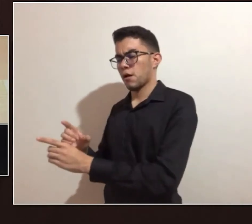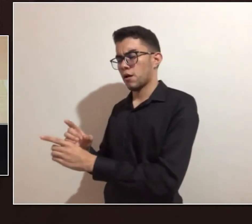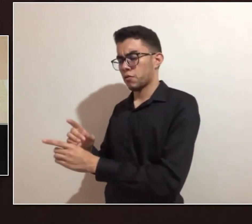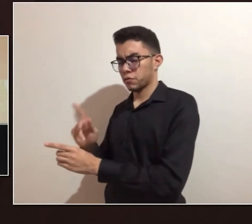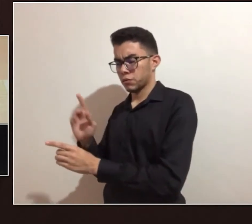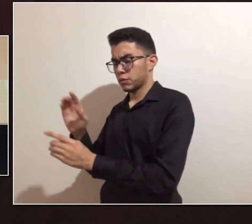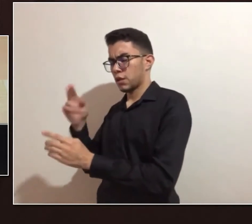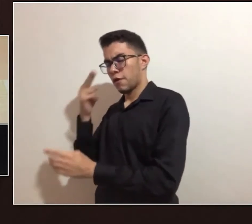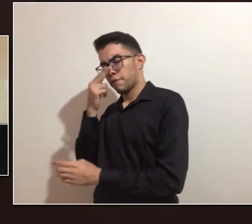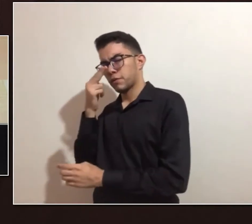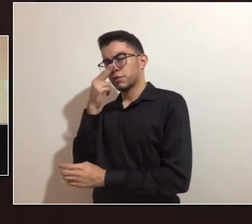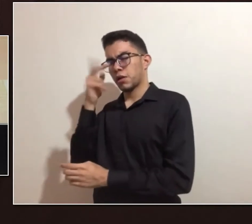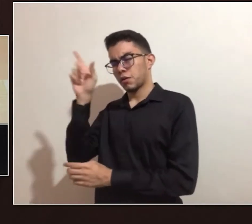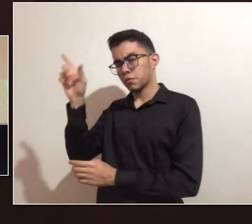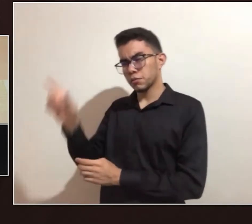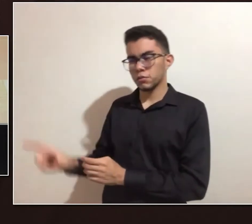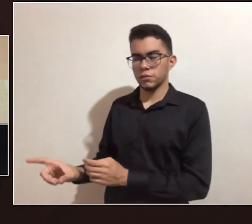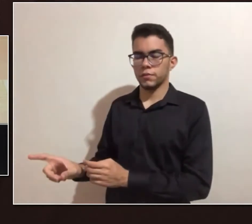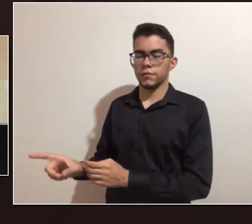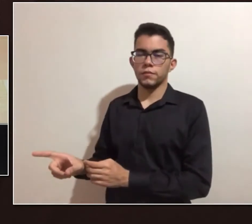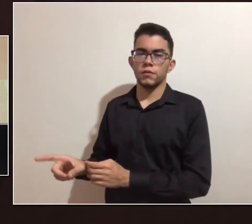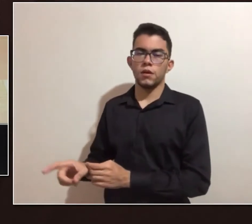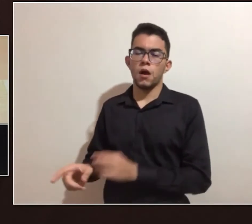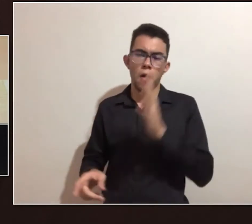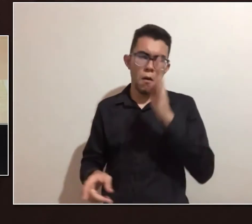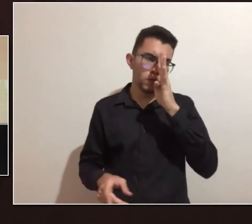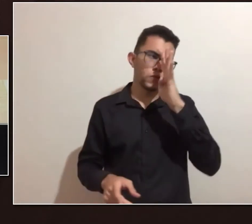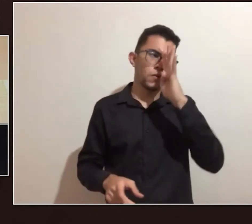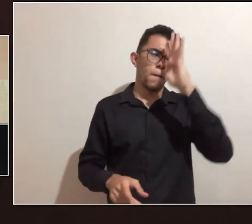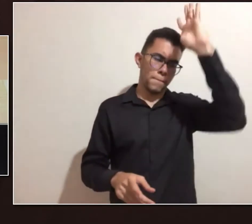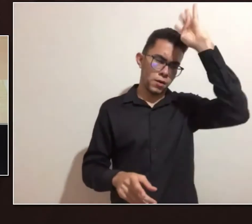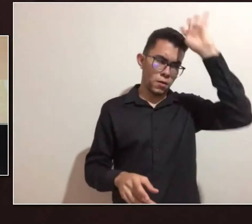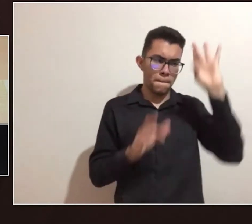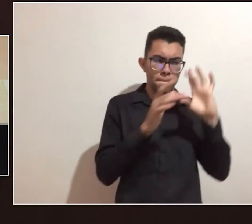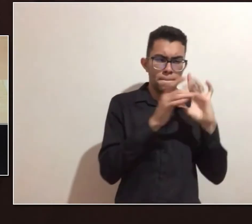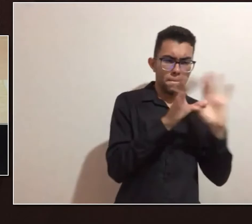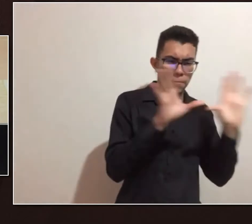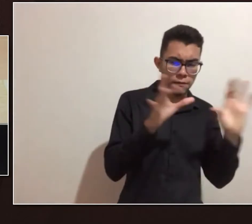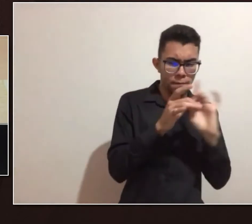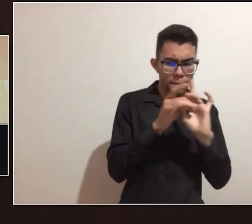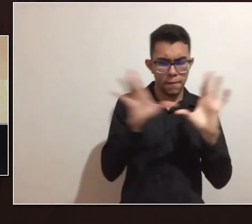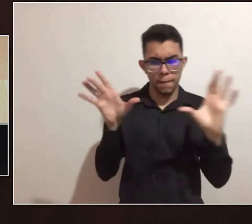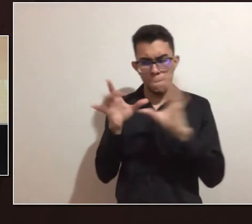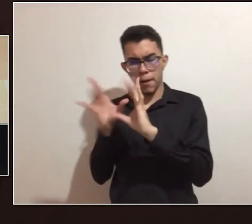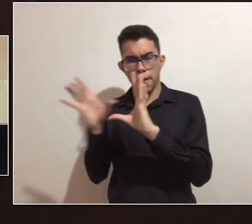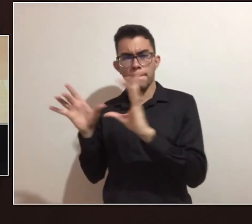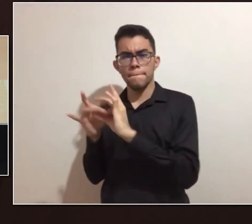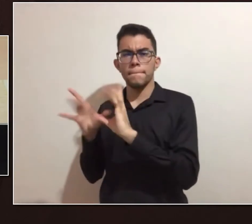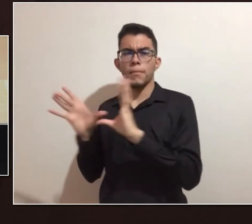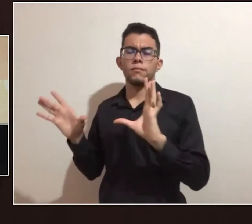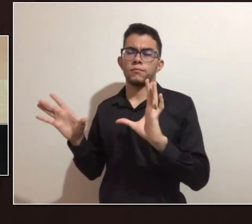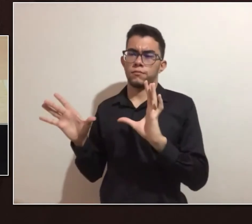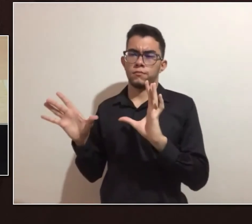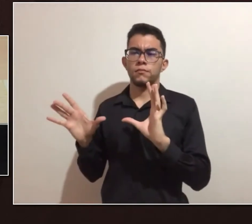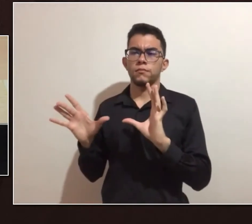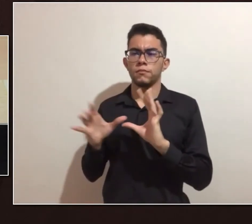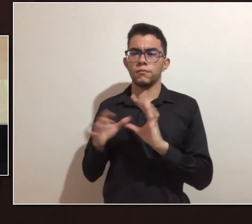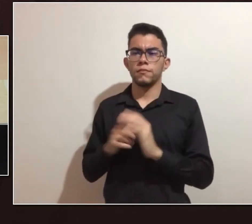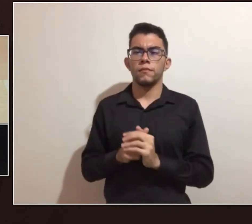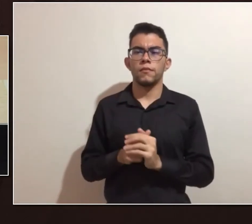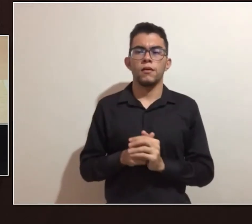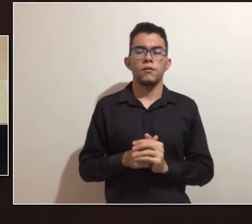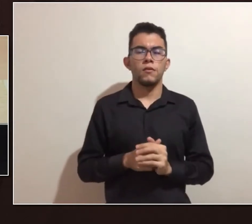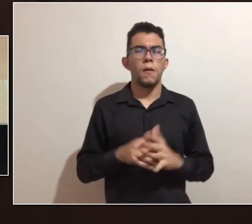eles ostentavam a liberalidade em tolerar todas as religiões. Eles eram muito, né,